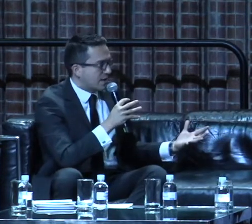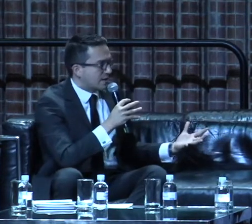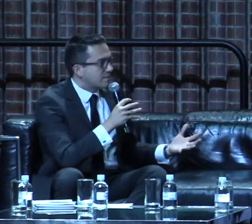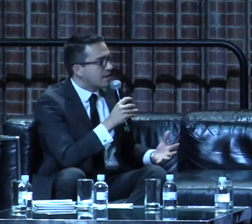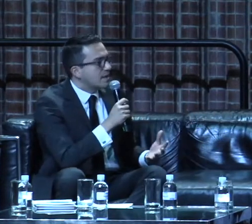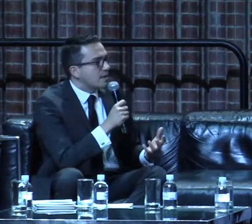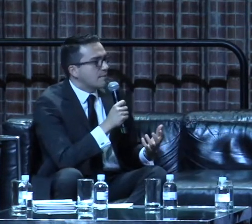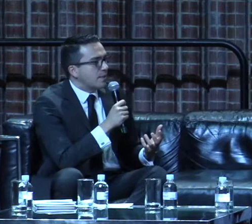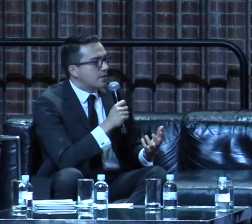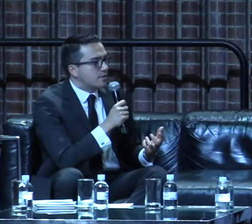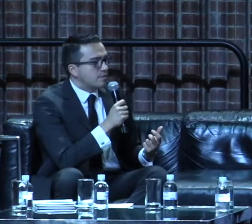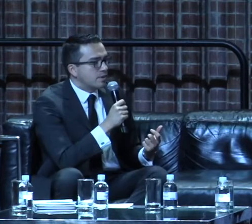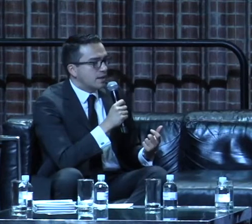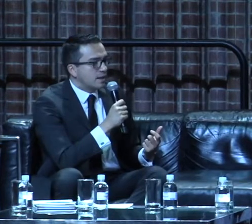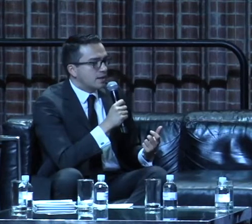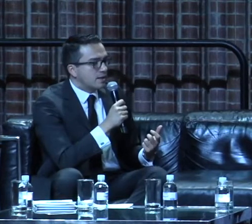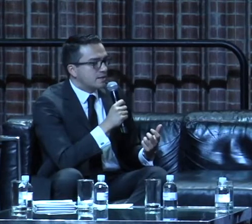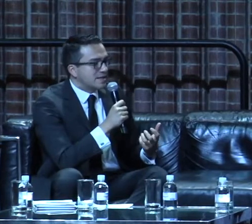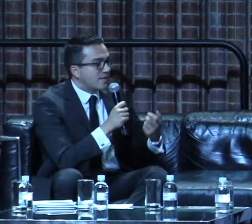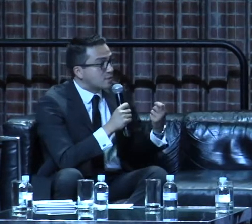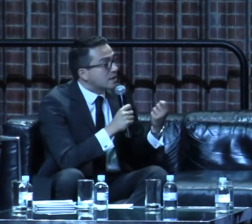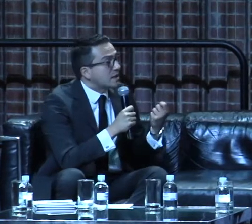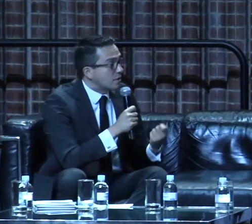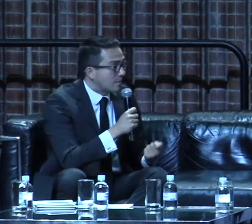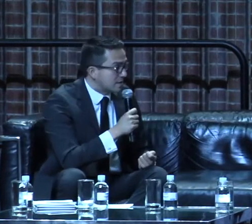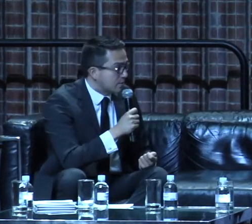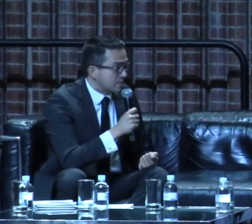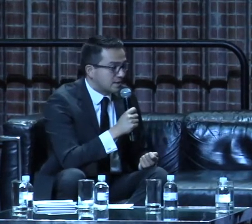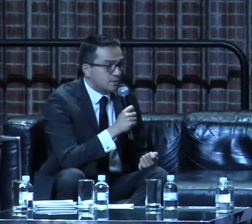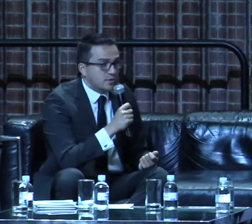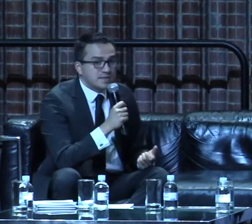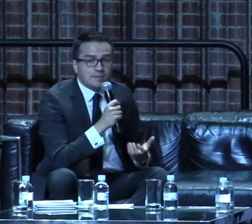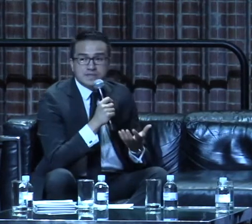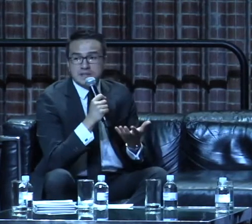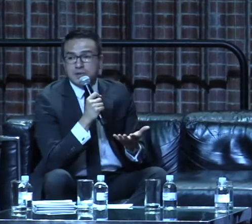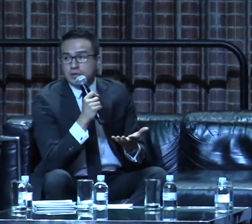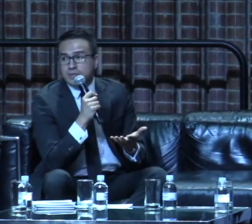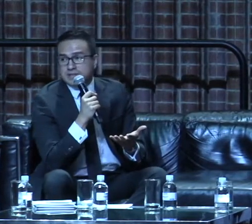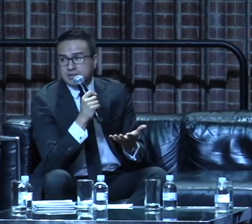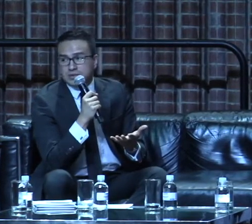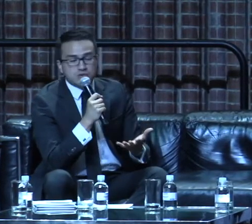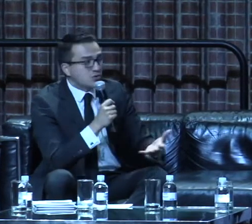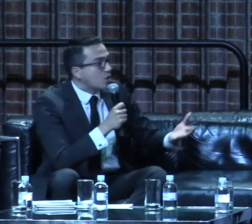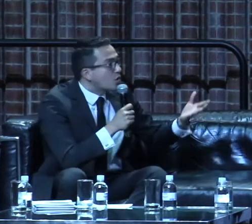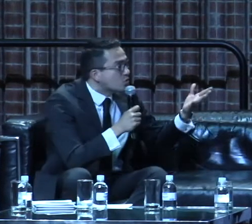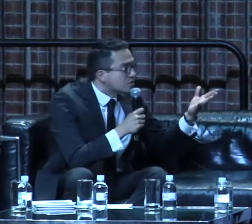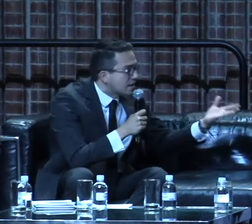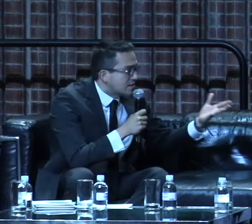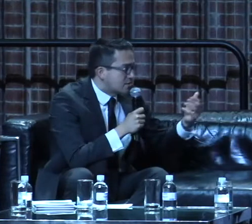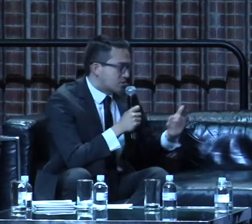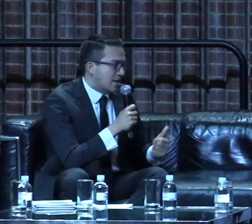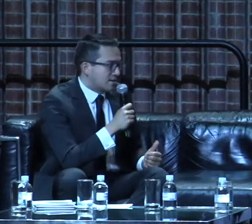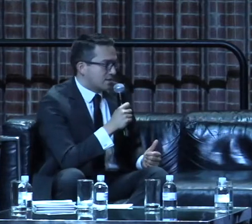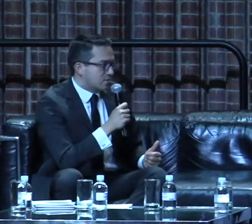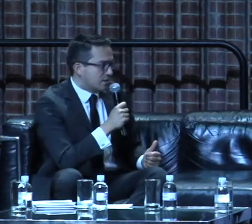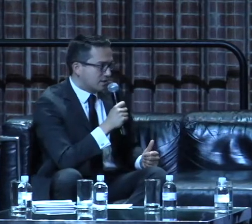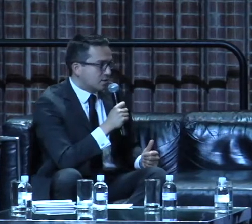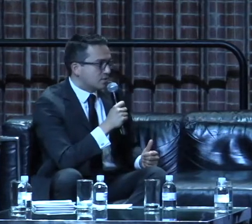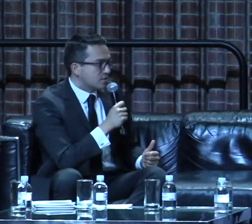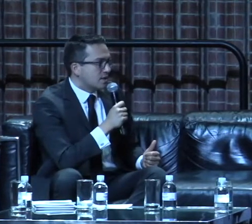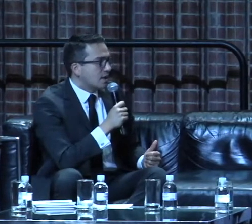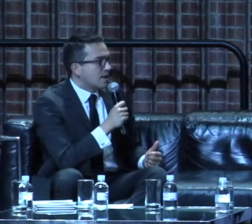por trabajar, pero sabemos que lo más importante, como decía al principio del conversatorio, son ustedes, los